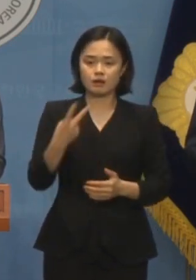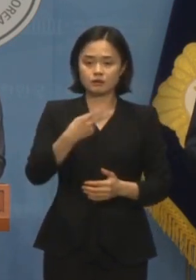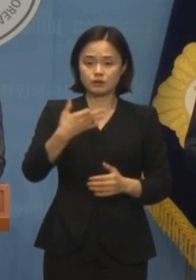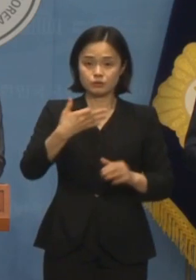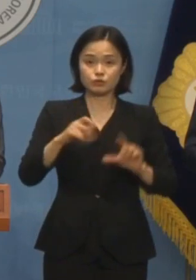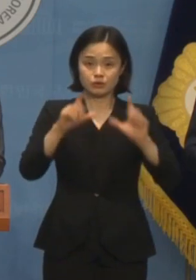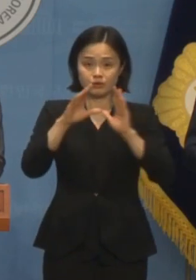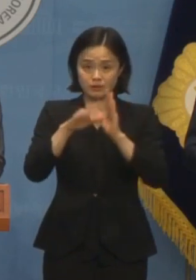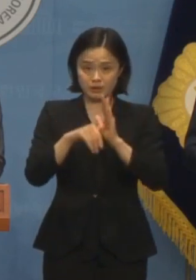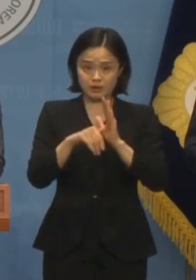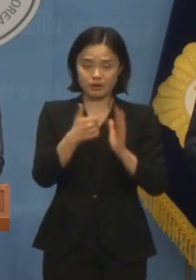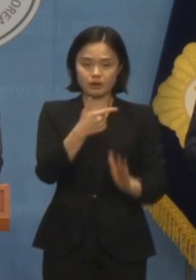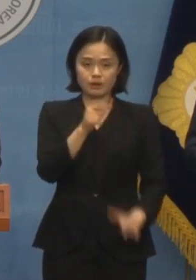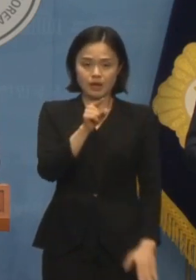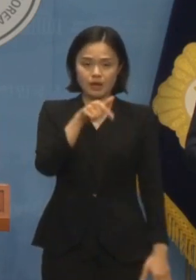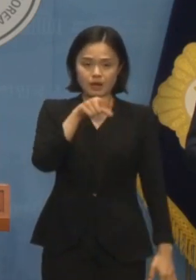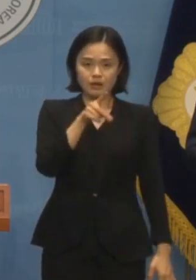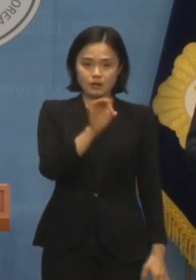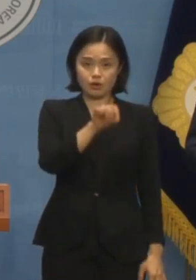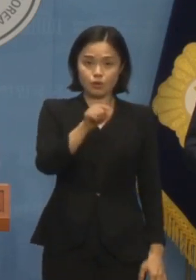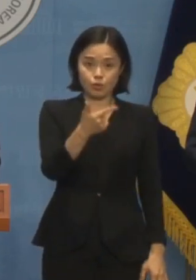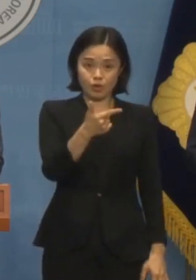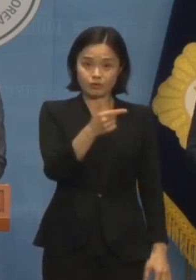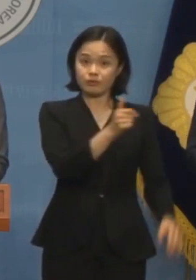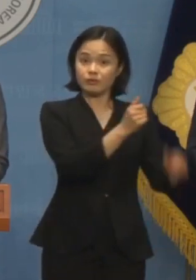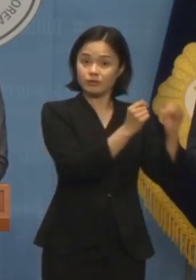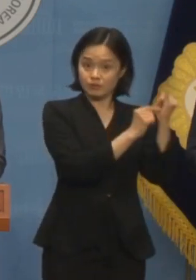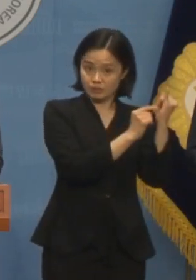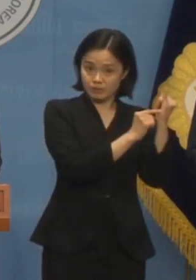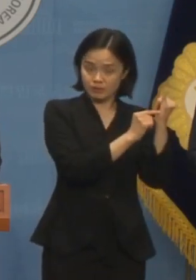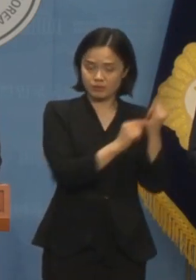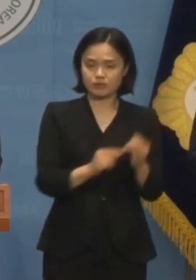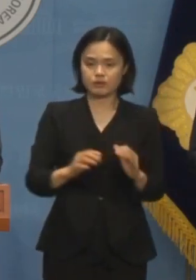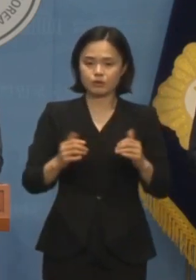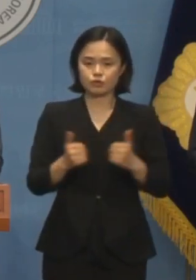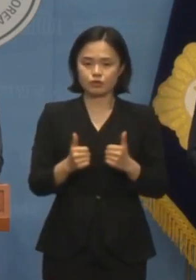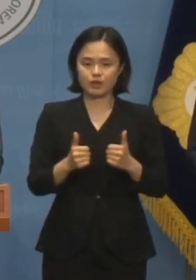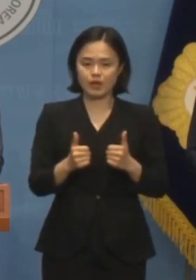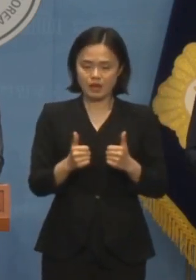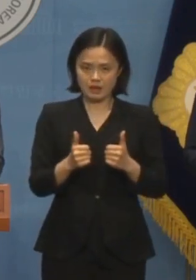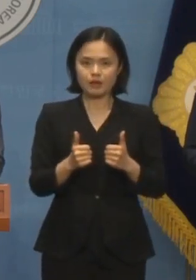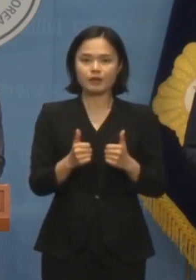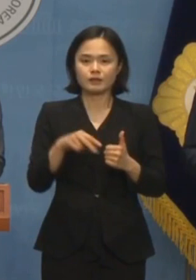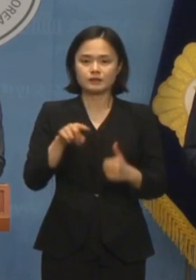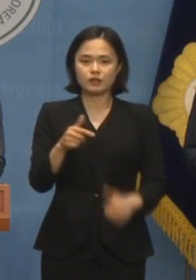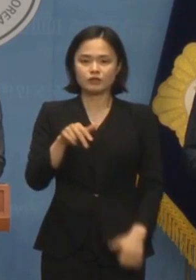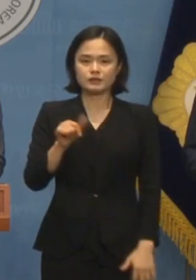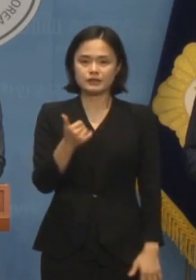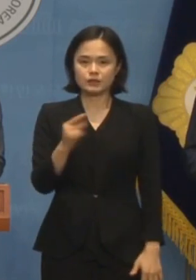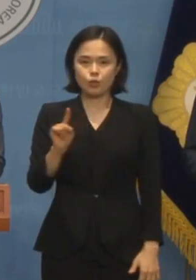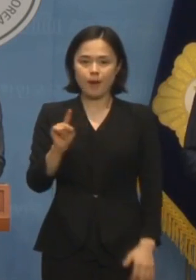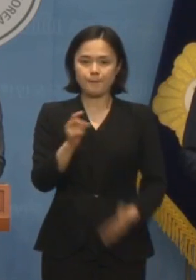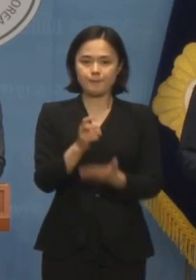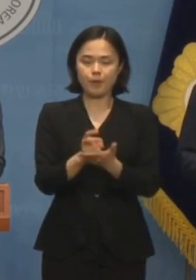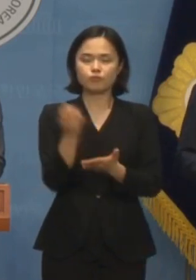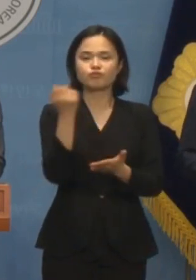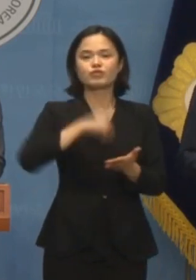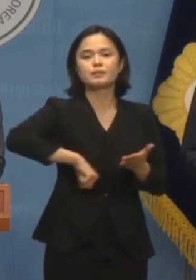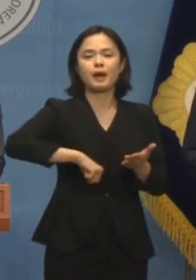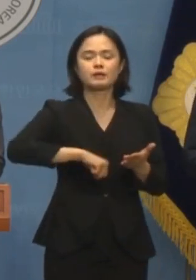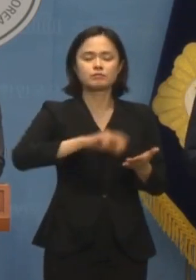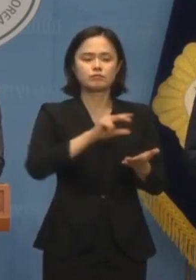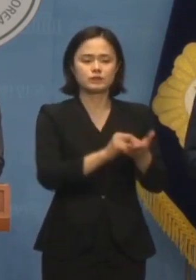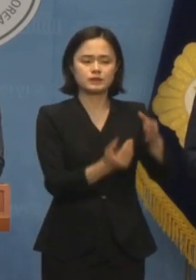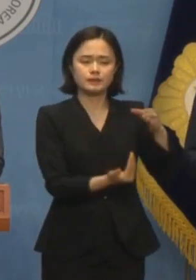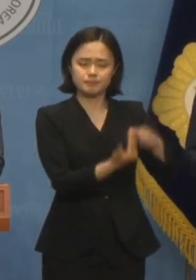원내대표가 국회 선진화법 위반으로 지금도 재판을 받고 있는데, 또다시 이런 일이 국민의힘 의원들에